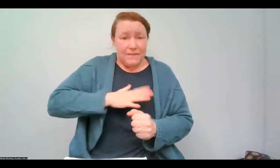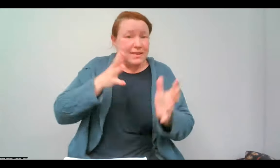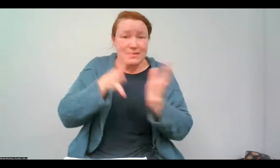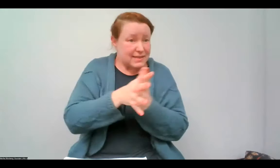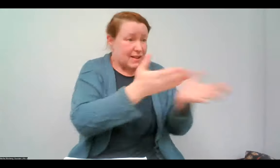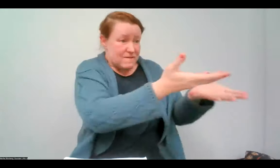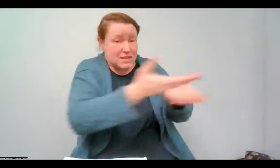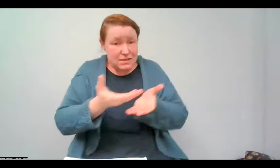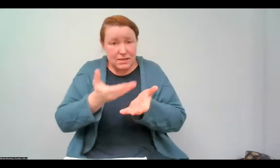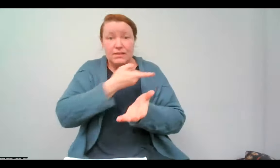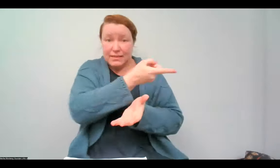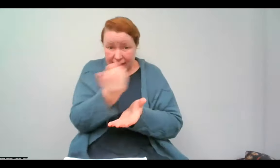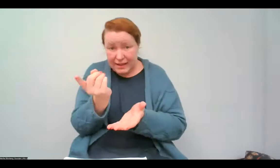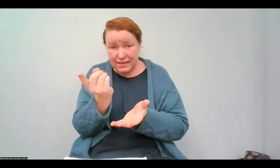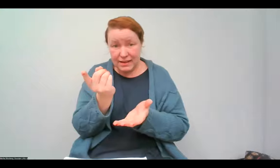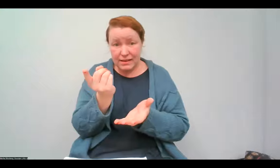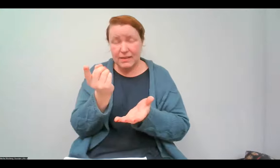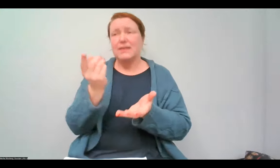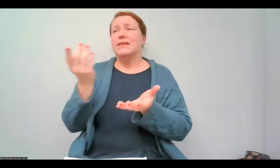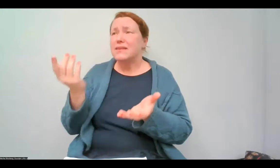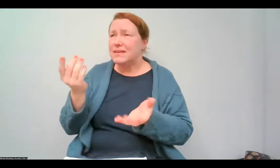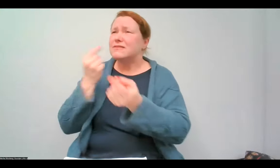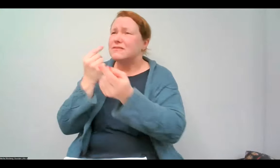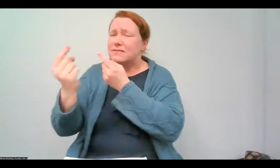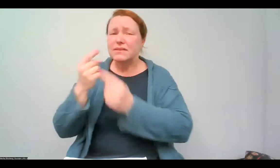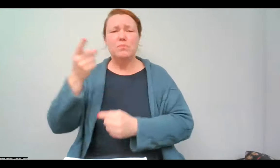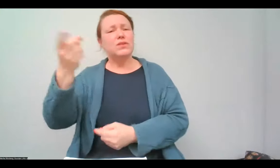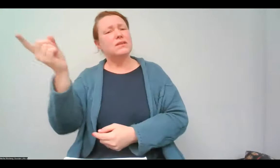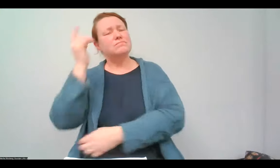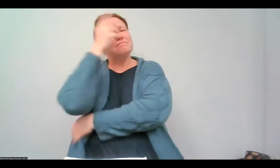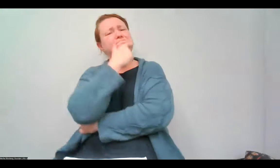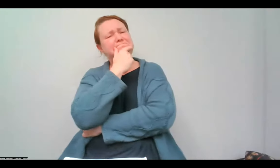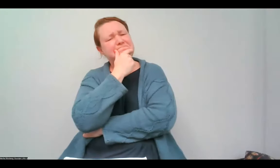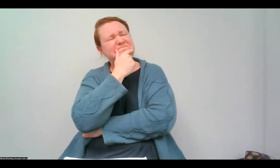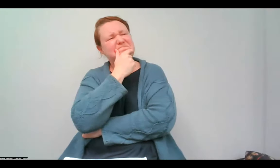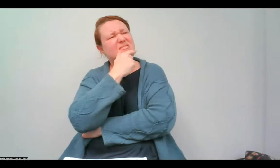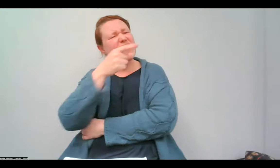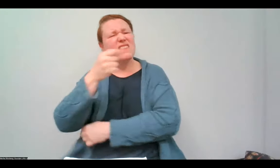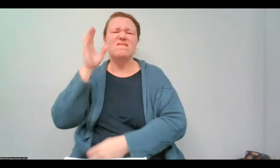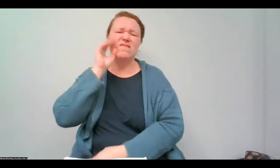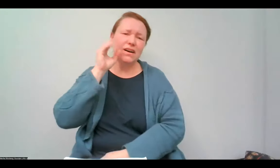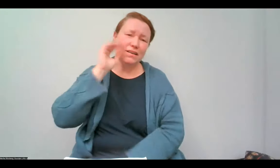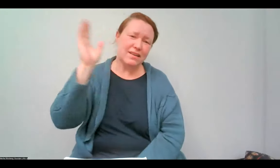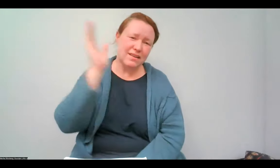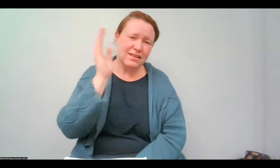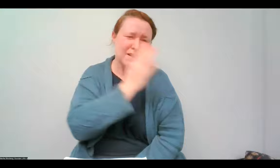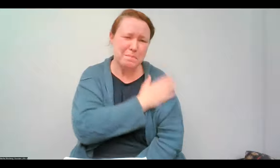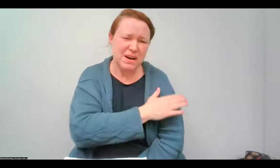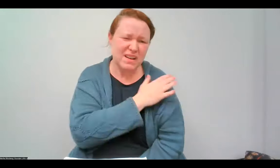palvelu ehdottomasti, pitäisi olla saatavilla ympäri vuorokauden.